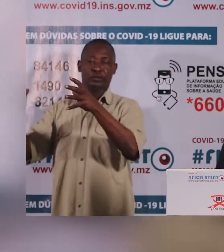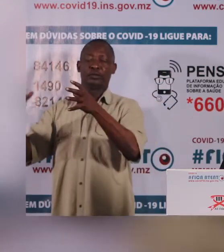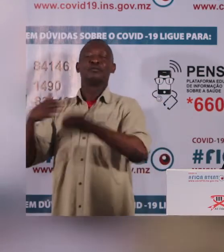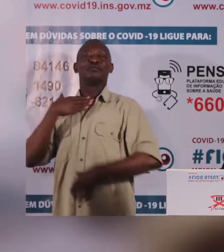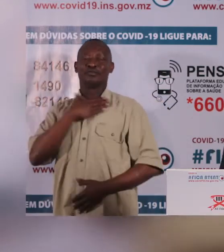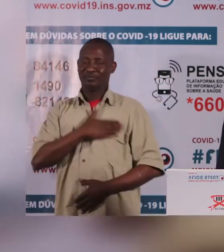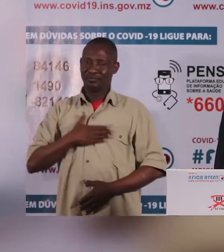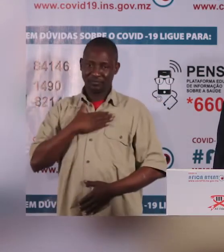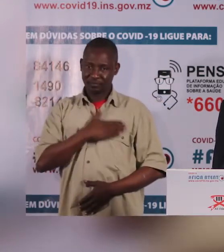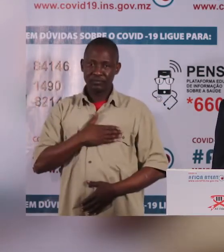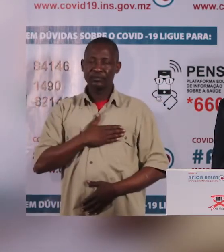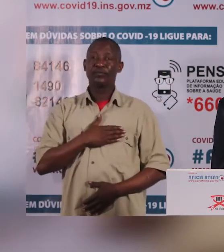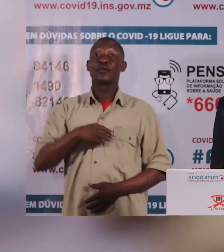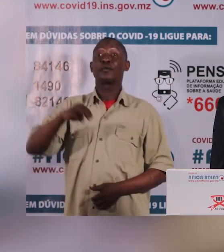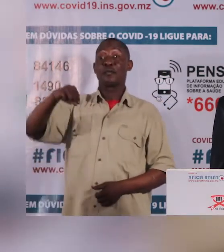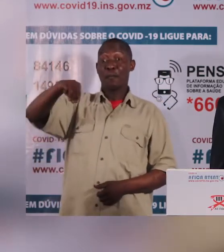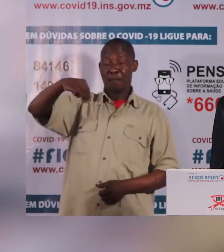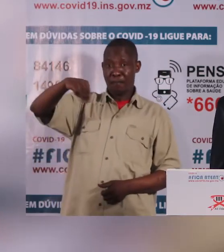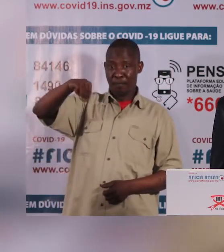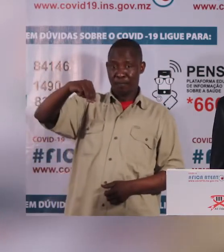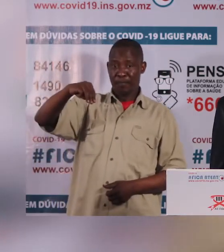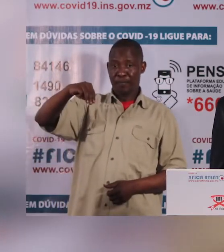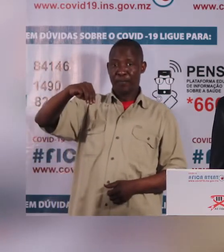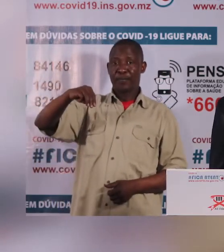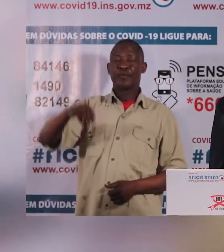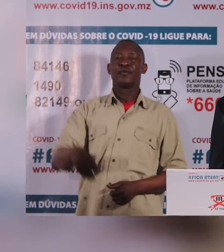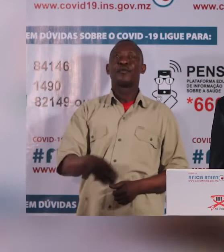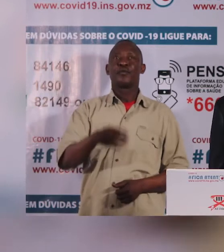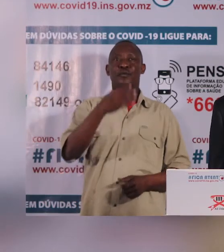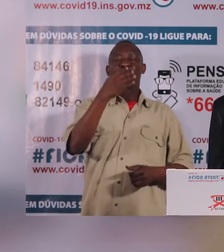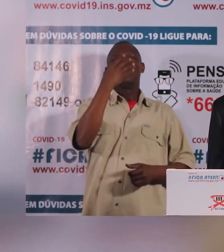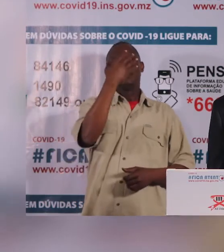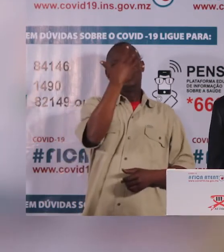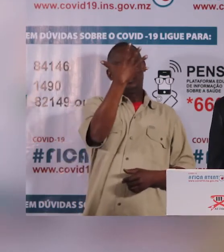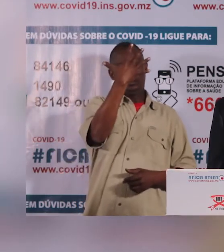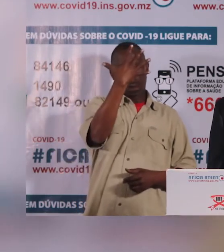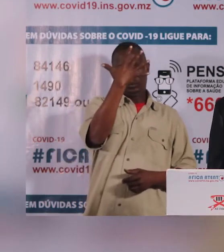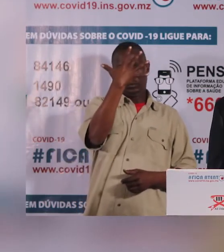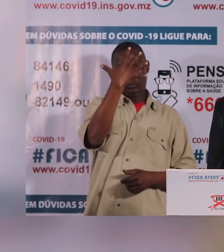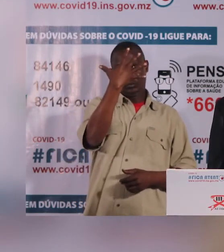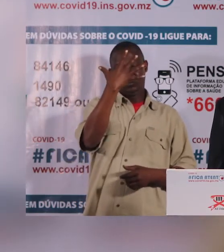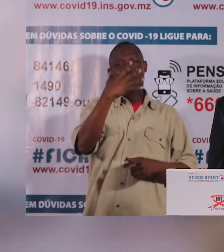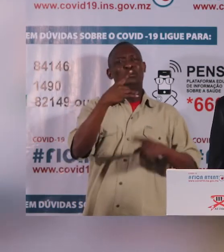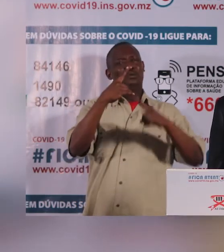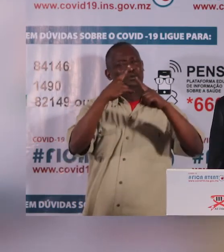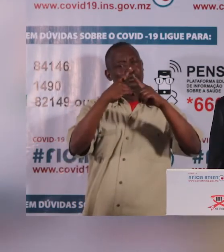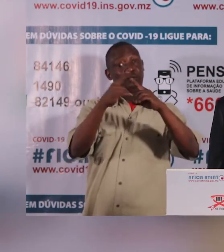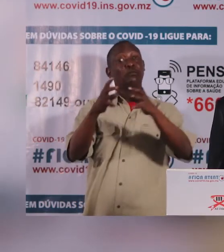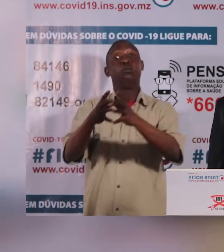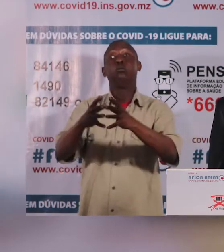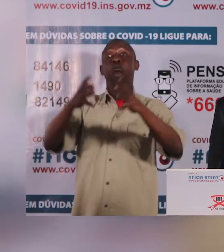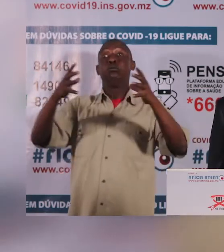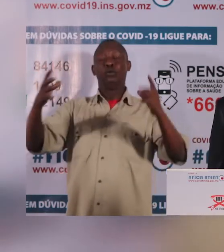Para o mês de maio nós realizamos 4,9 vezes, portanto quase 5 vezes mais testes que no mês de abril e